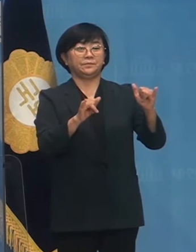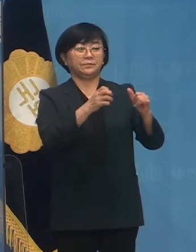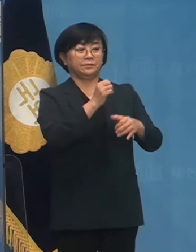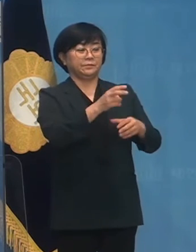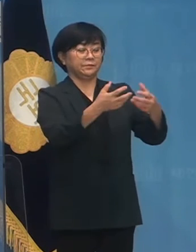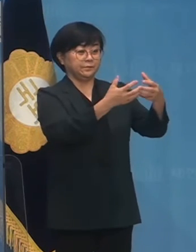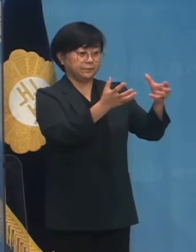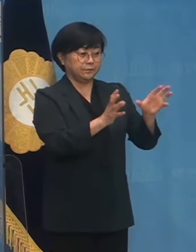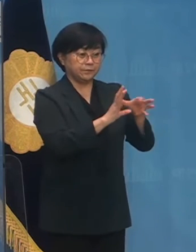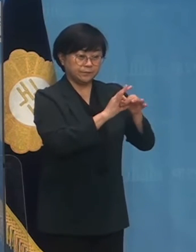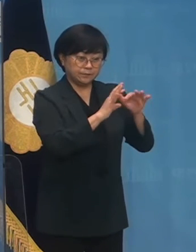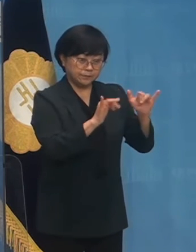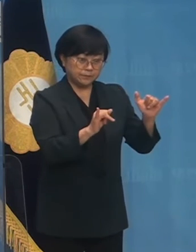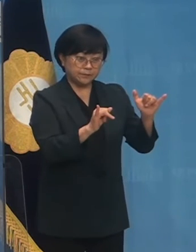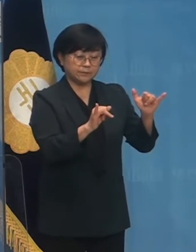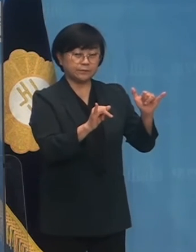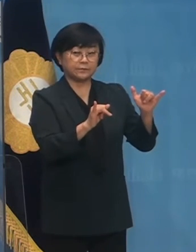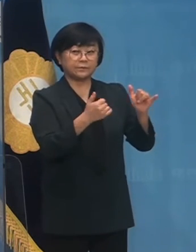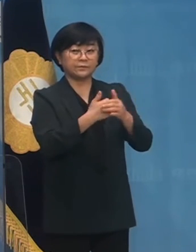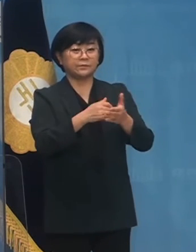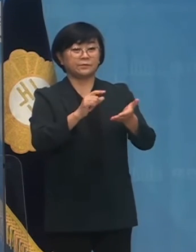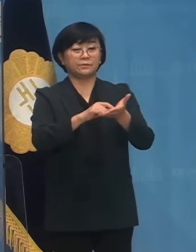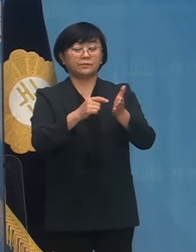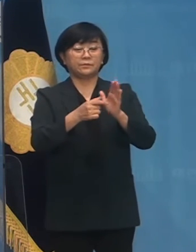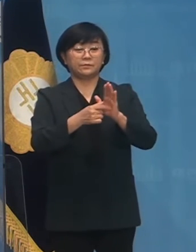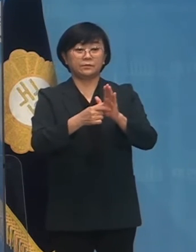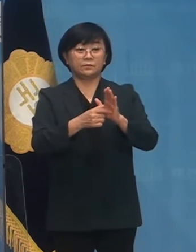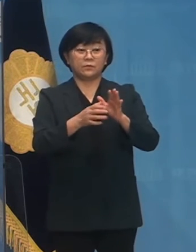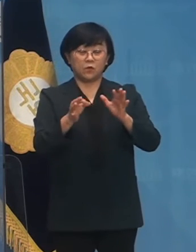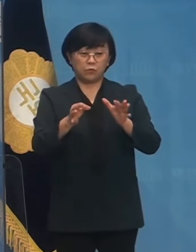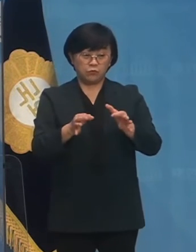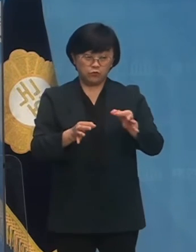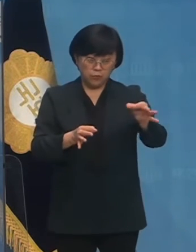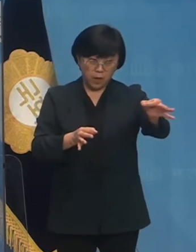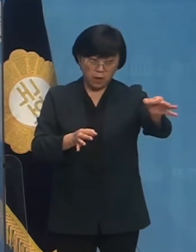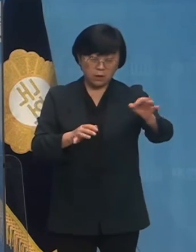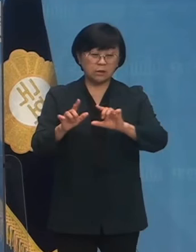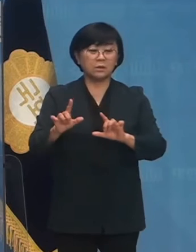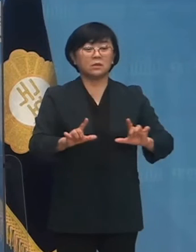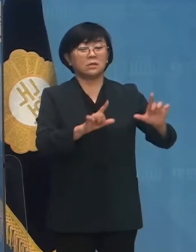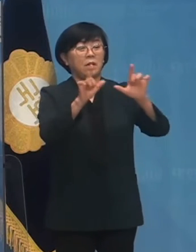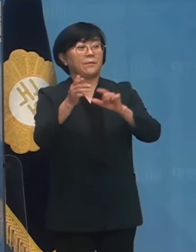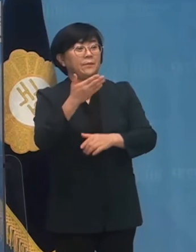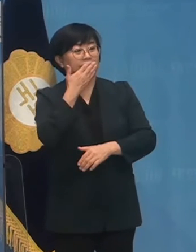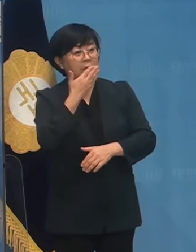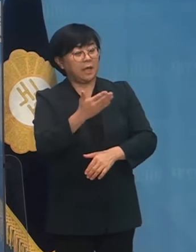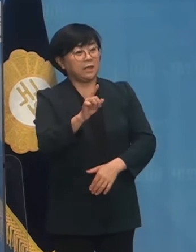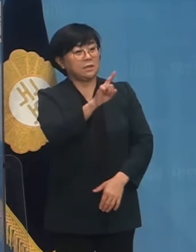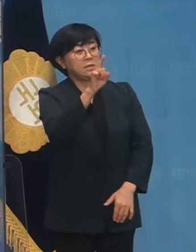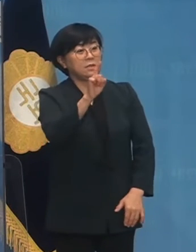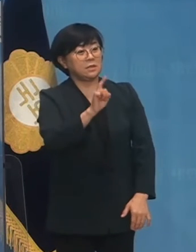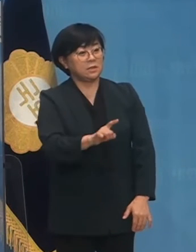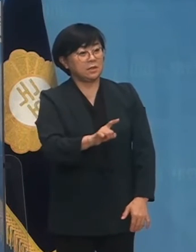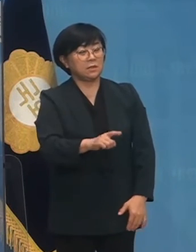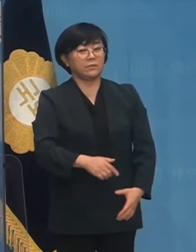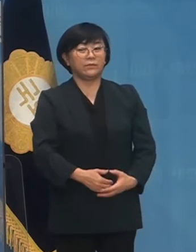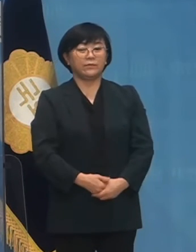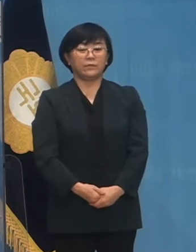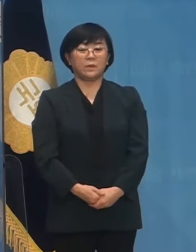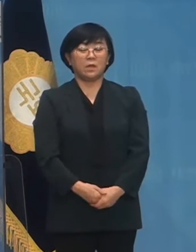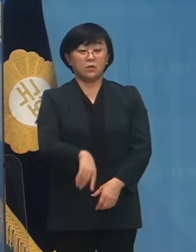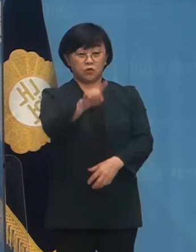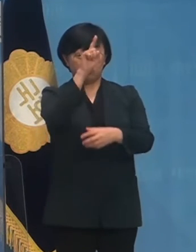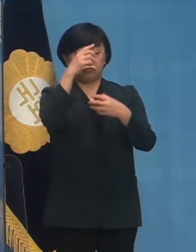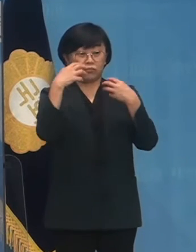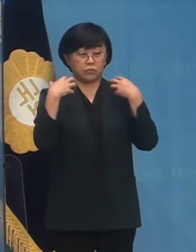여당의 관계자들은 이 정도 눈을 갖고 살아갈 수 있는지. 하지만